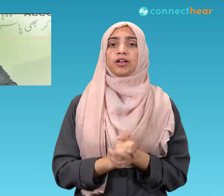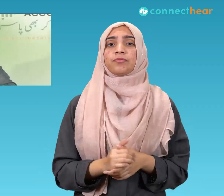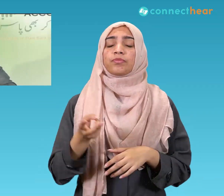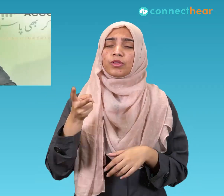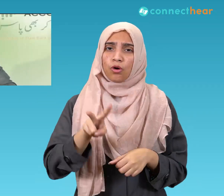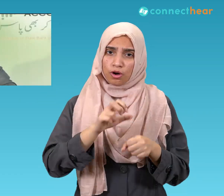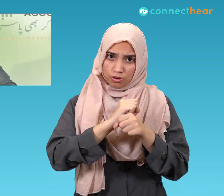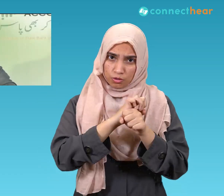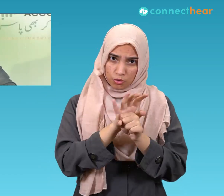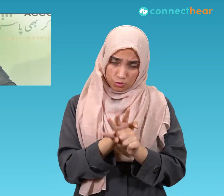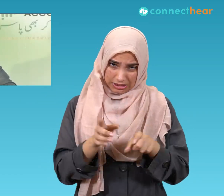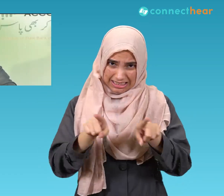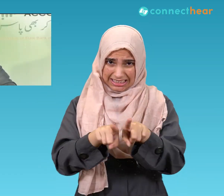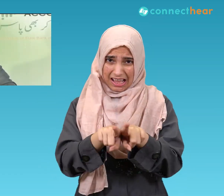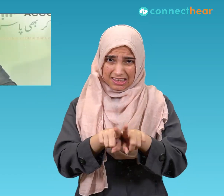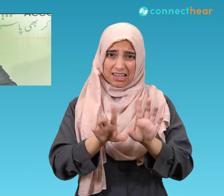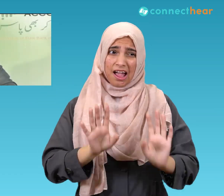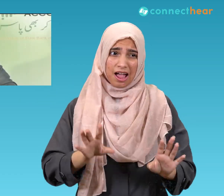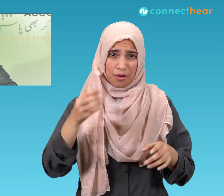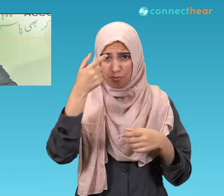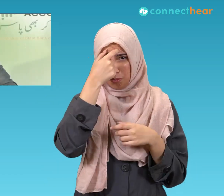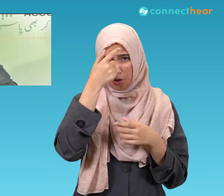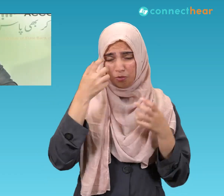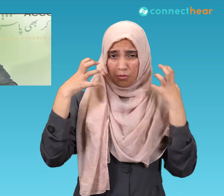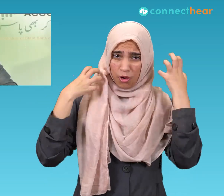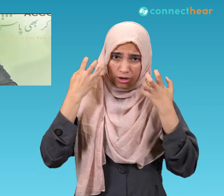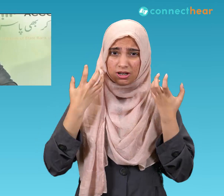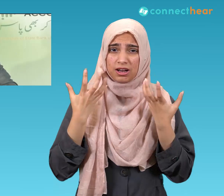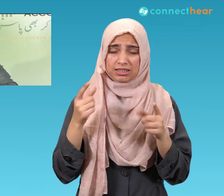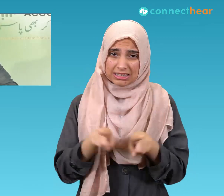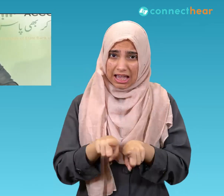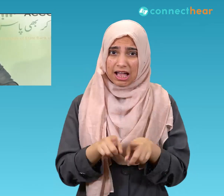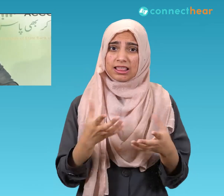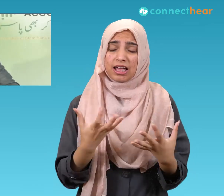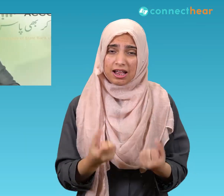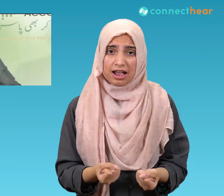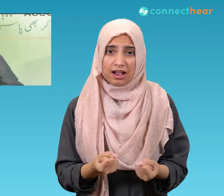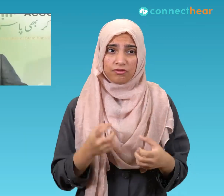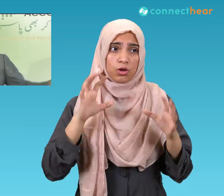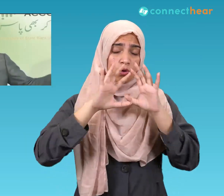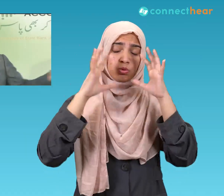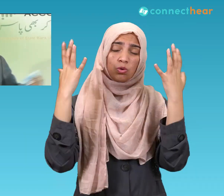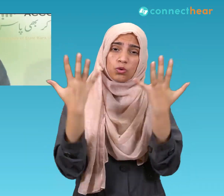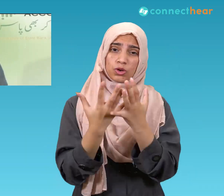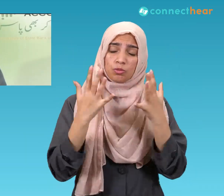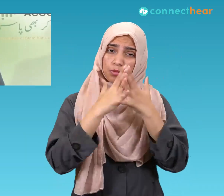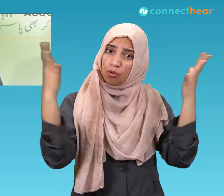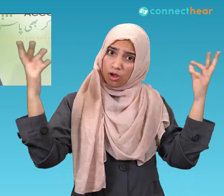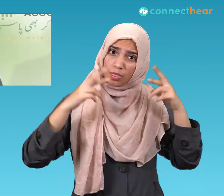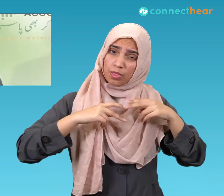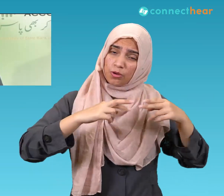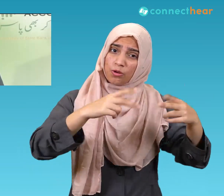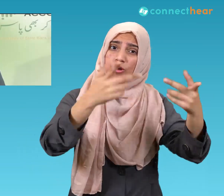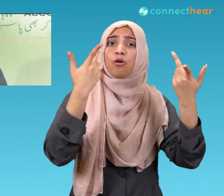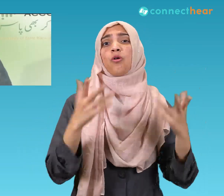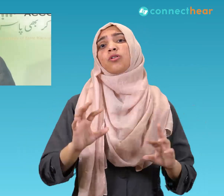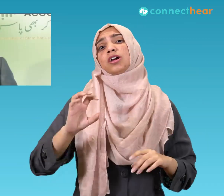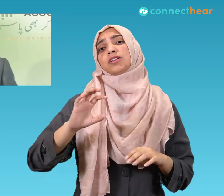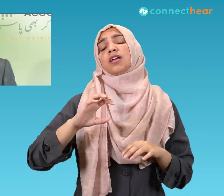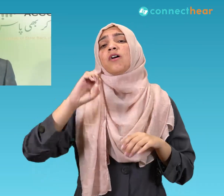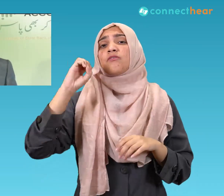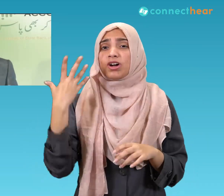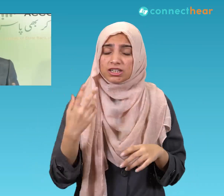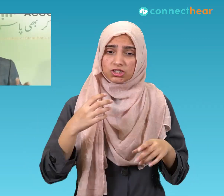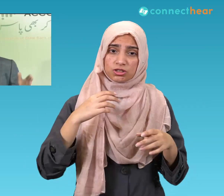علیحدہ, جو کرونا سے ڈیوسٹیشن ہوئی ہے دنیا کے اندر. میں دیکھ رہا تھا کہ ہندوستان